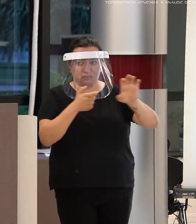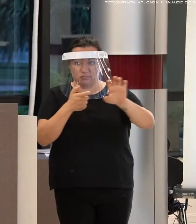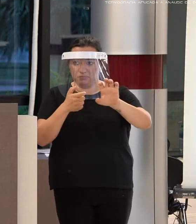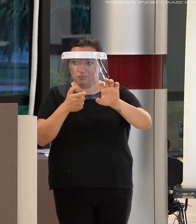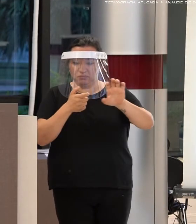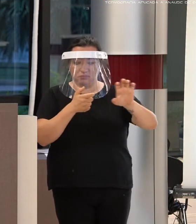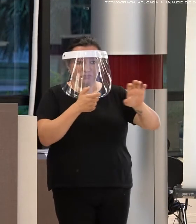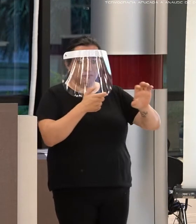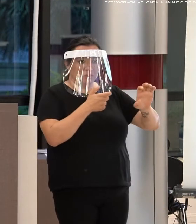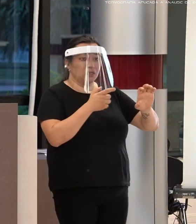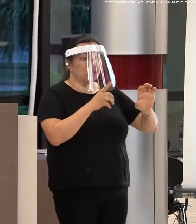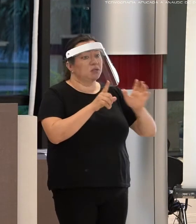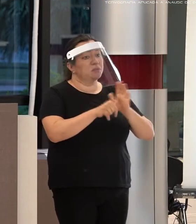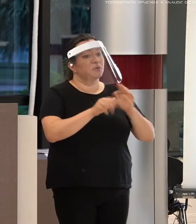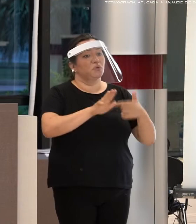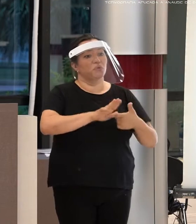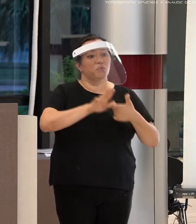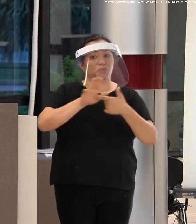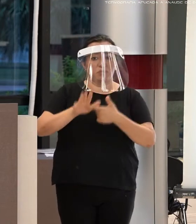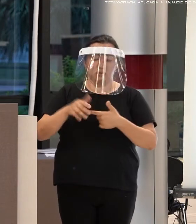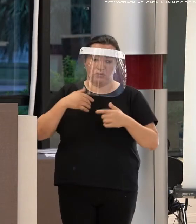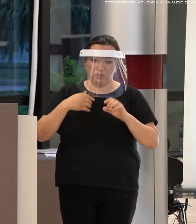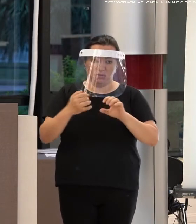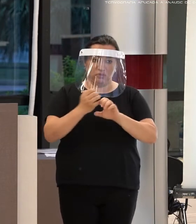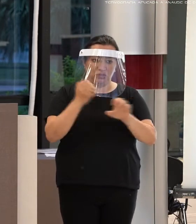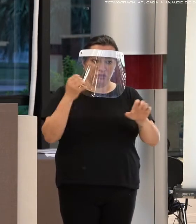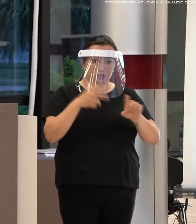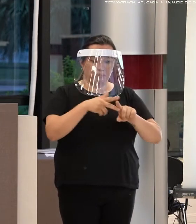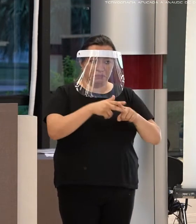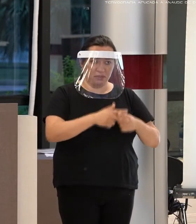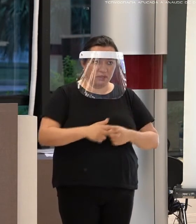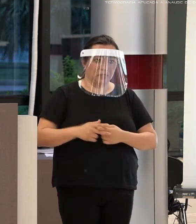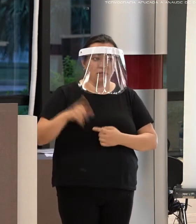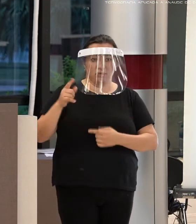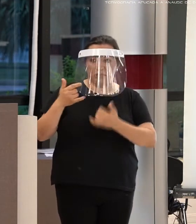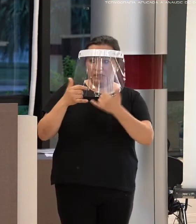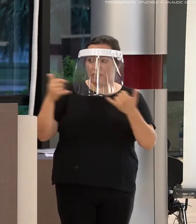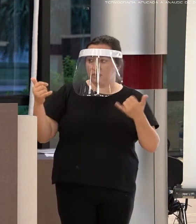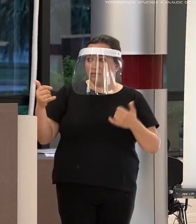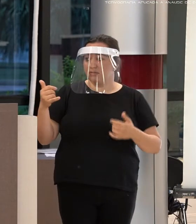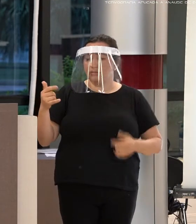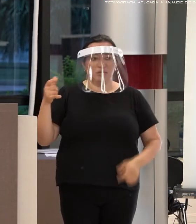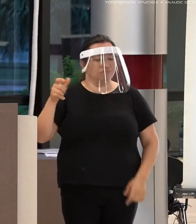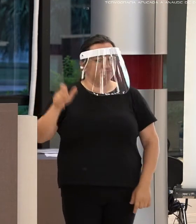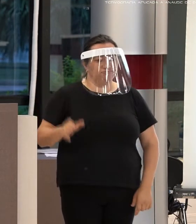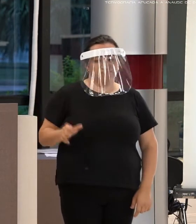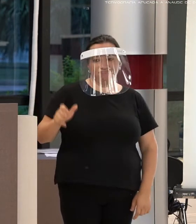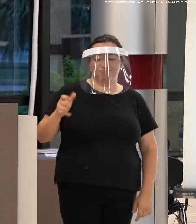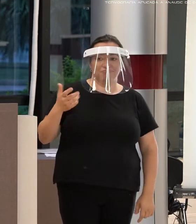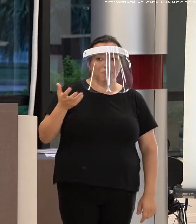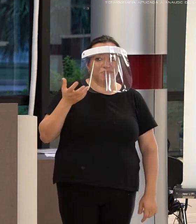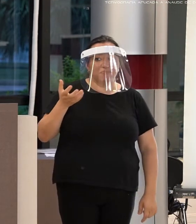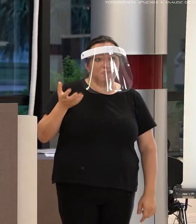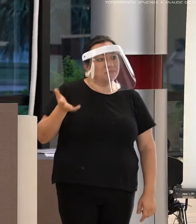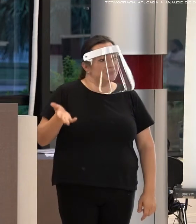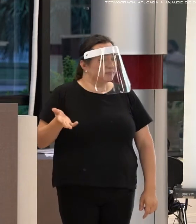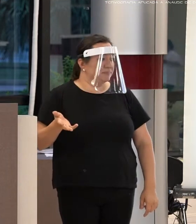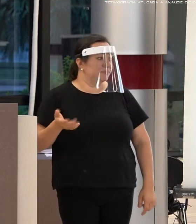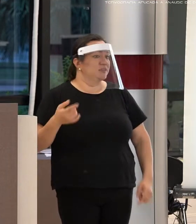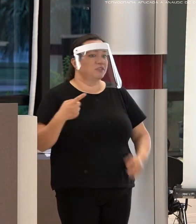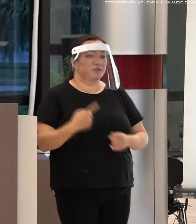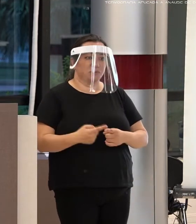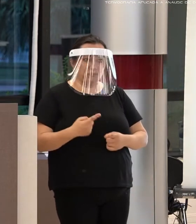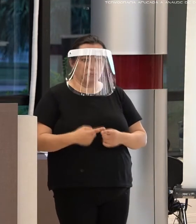para o eletricista que estava comigo, eu sou engenheiro mecânico, tá, gente? O cara ficou louco, não é?